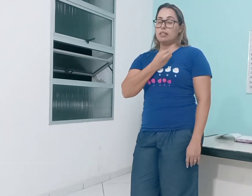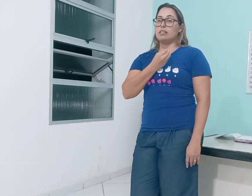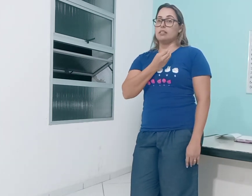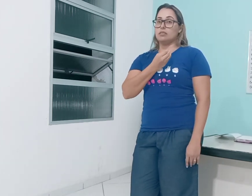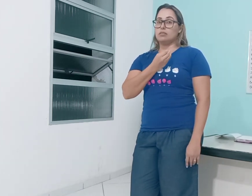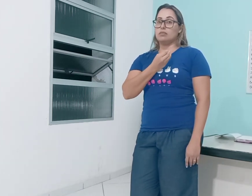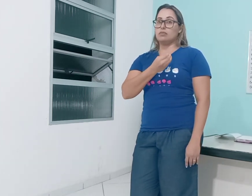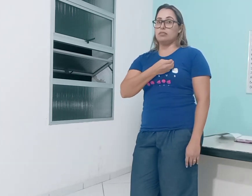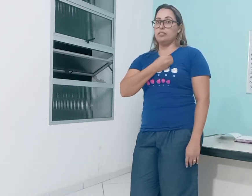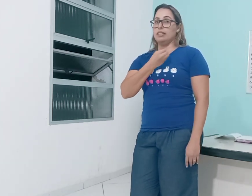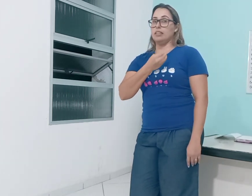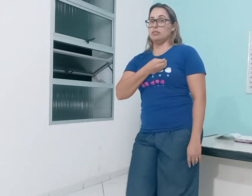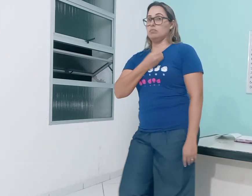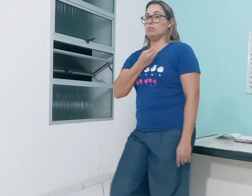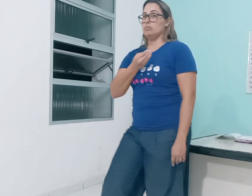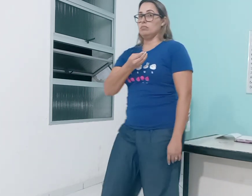aqui. Vida.